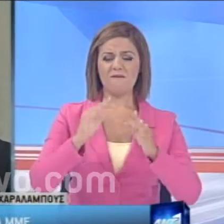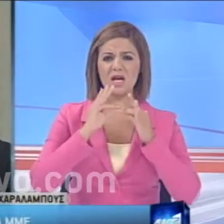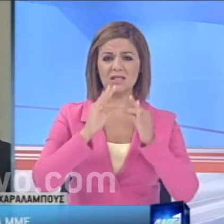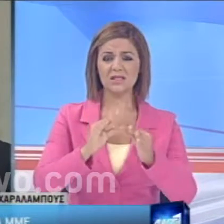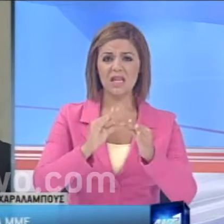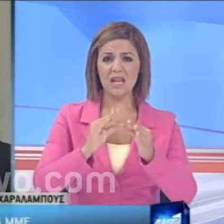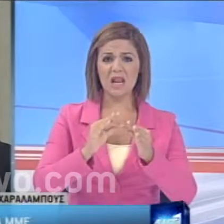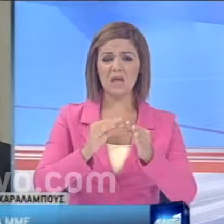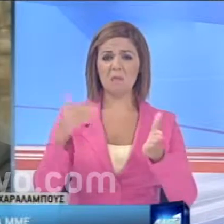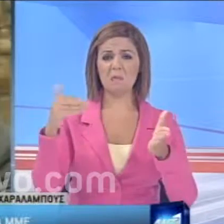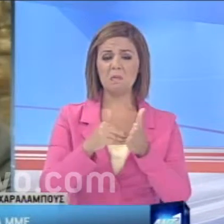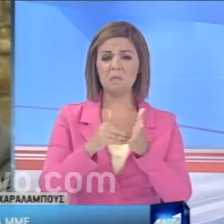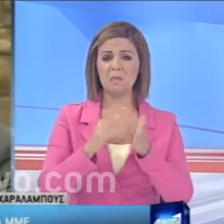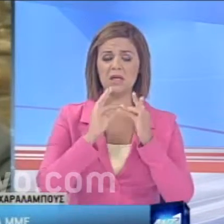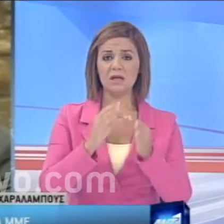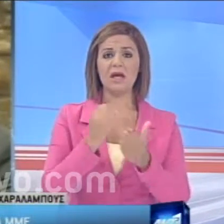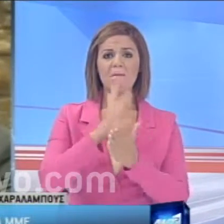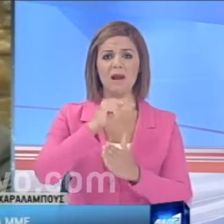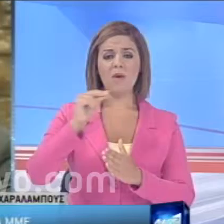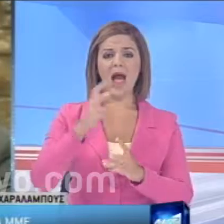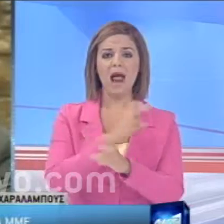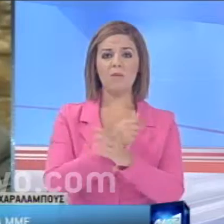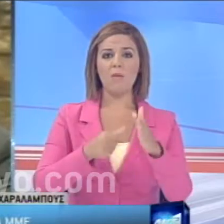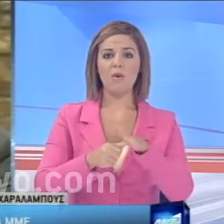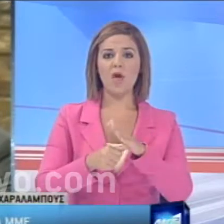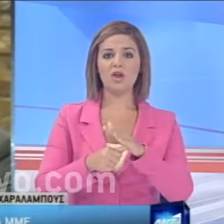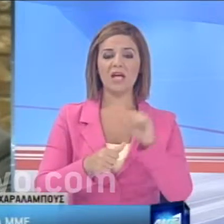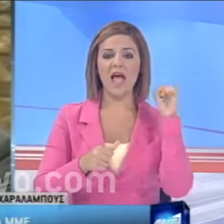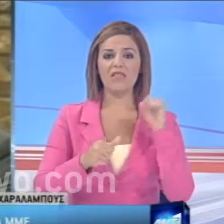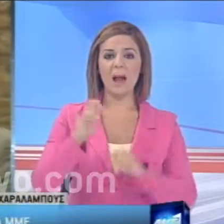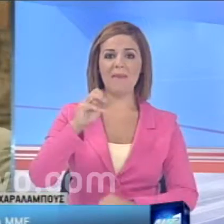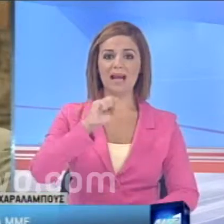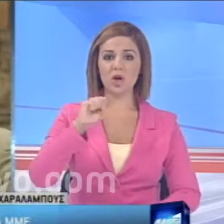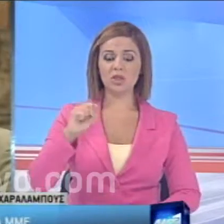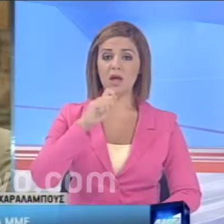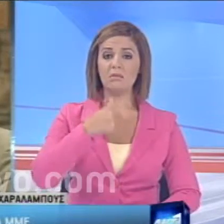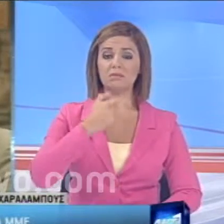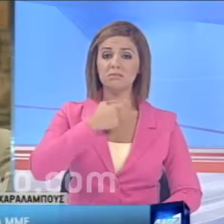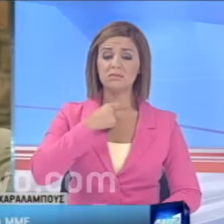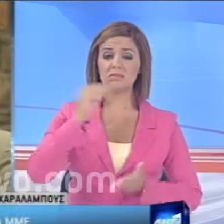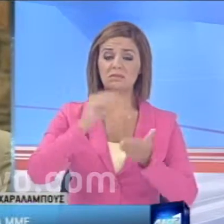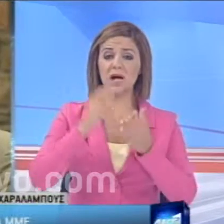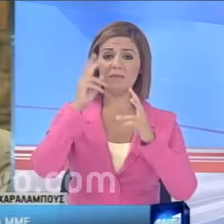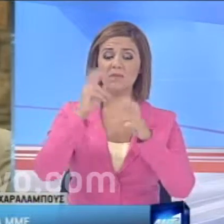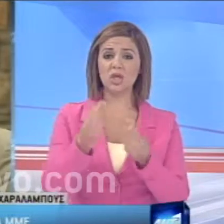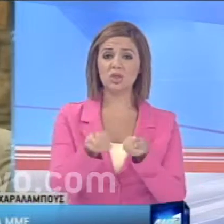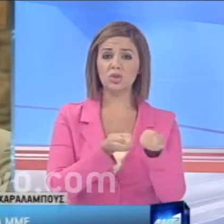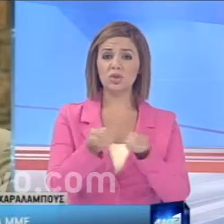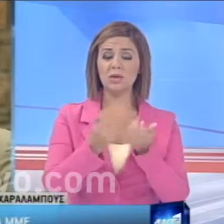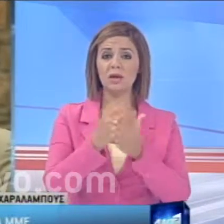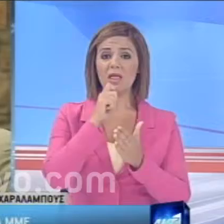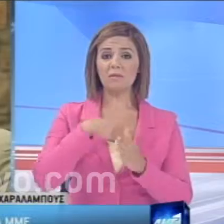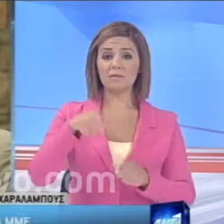εθνική συνεννόηση. Ομοίως και ο αναπληρωτής πρόεδρος της ΕΔΕΚ, Μαρίνος Σιζόπουλος, επιβάλλεται και πήγε επανεξάρτηση στρατηγική και ζήτησε